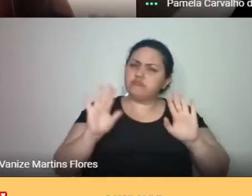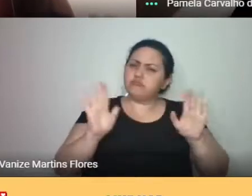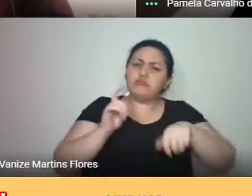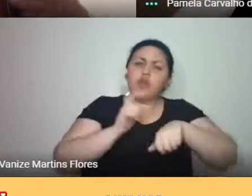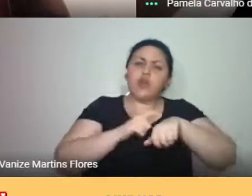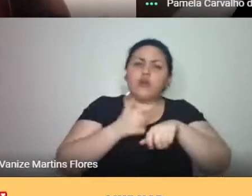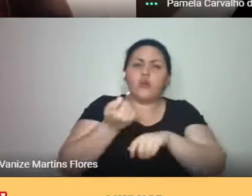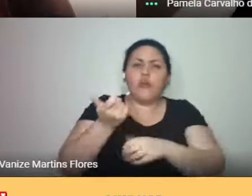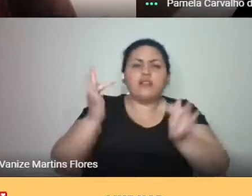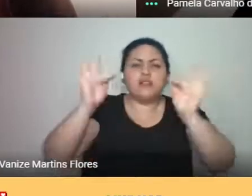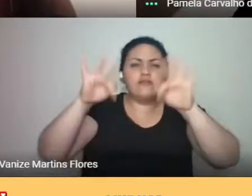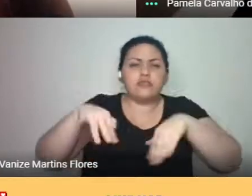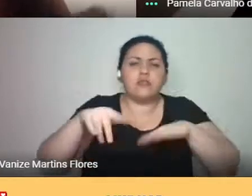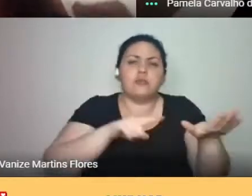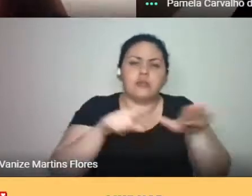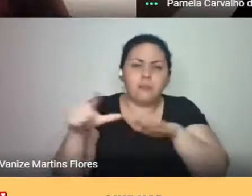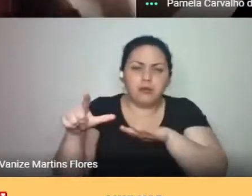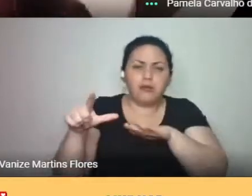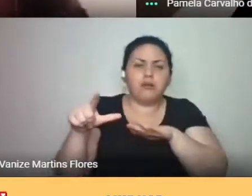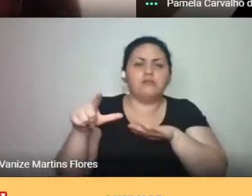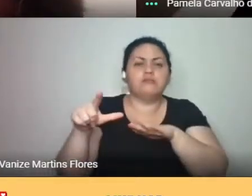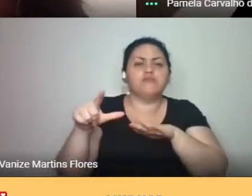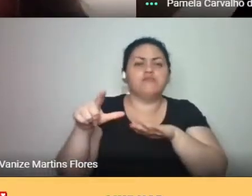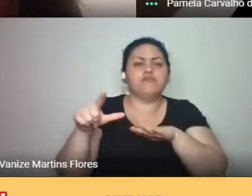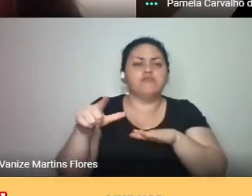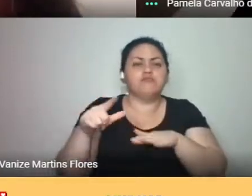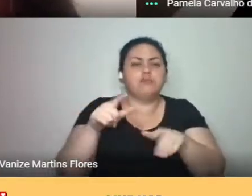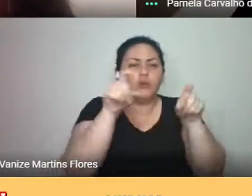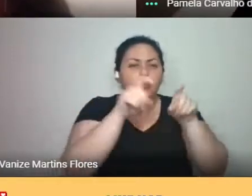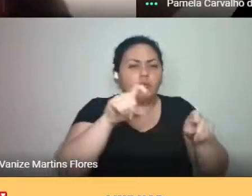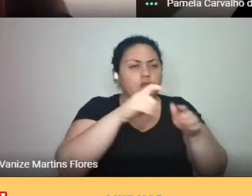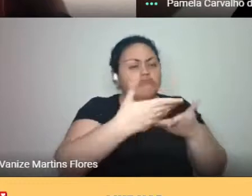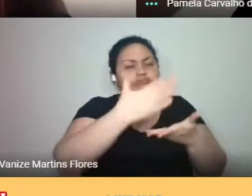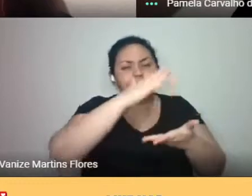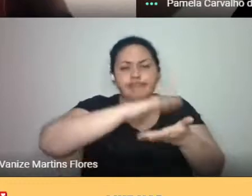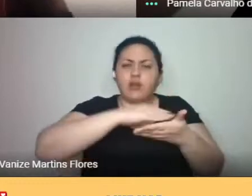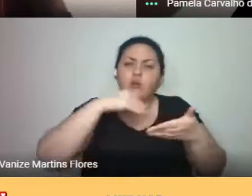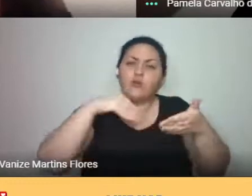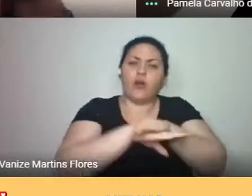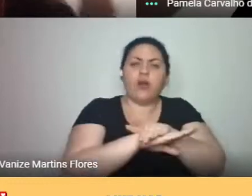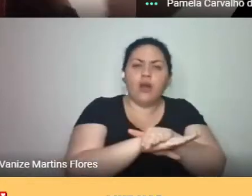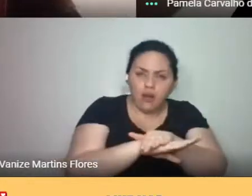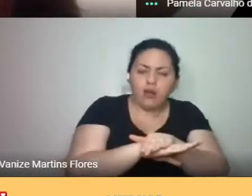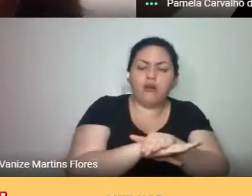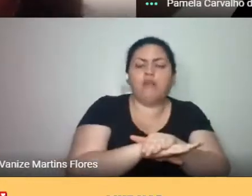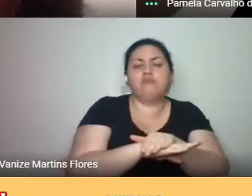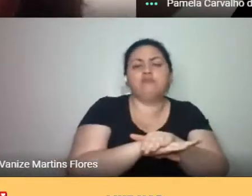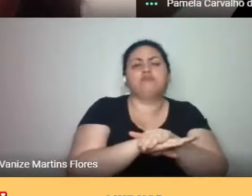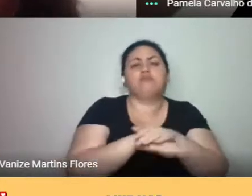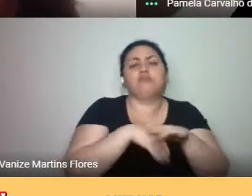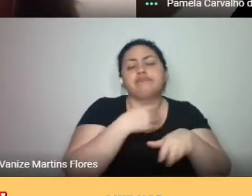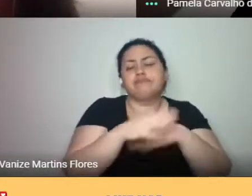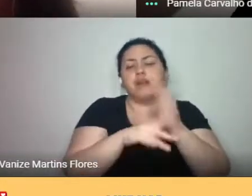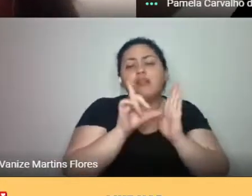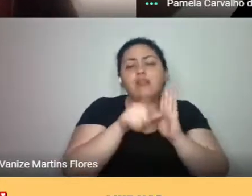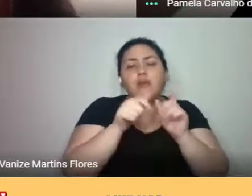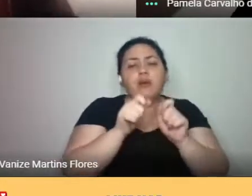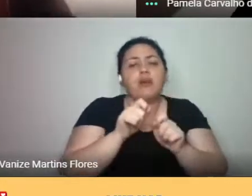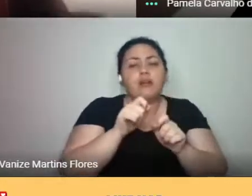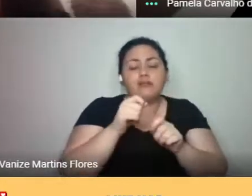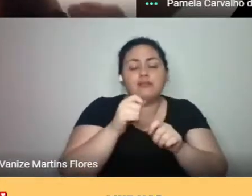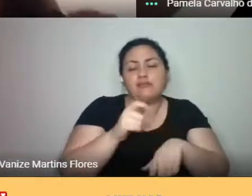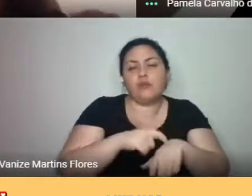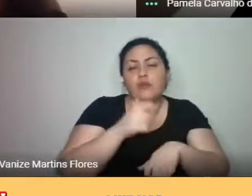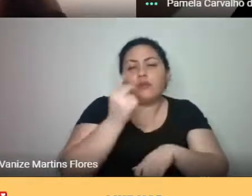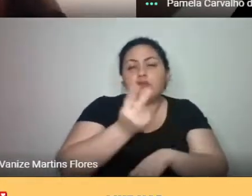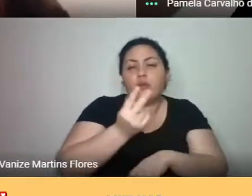pode fechar, a gente guarda esse material e a gente vai abrir como se nós estivéssemos batendo o cartão ponto, né, no